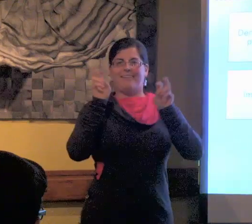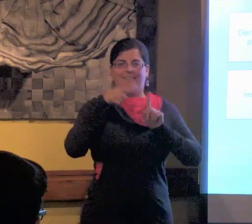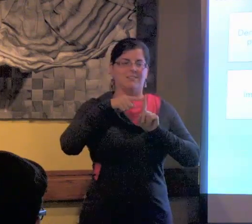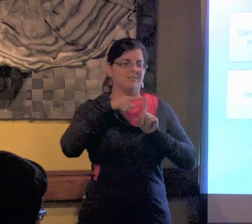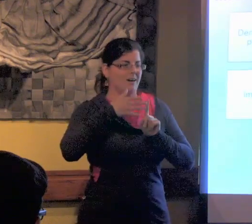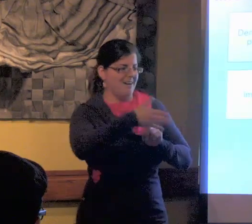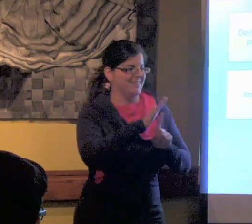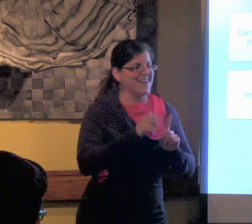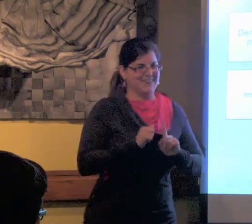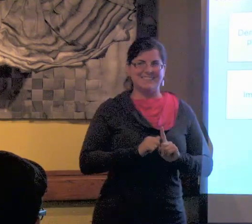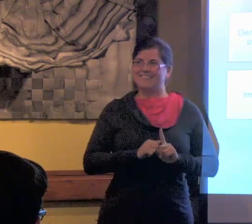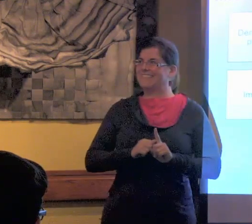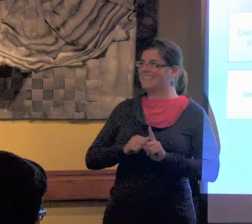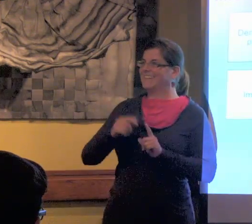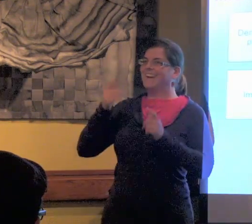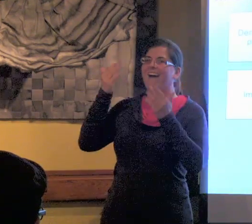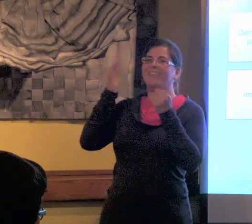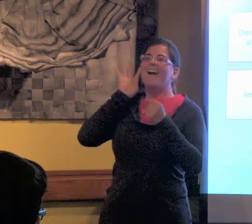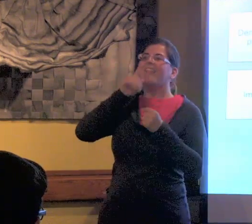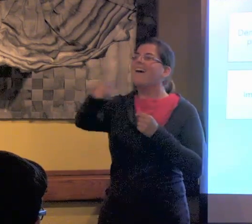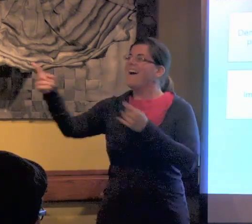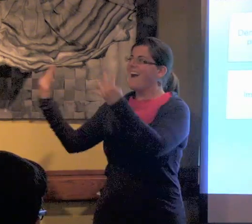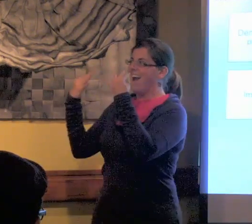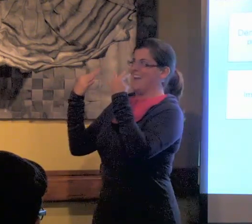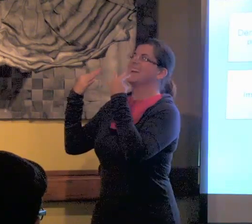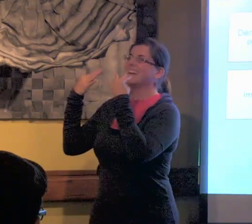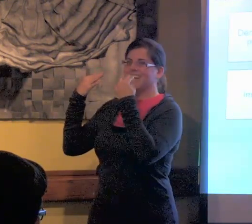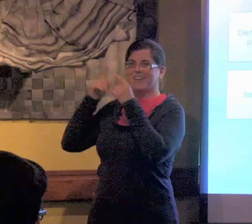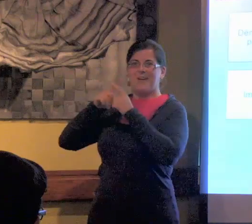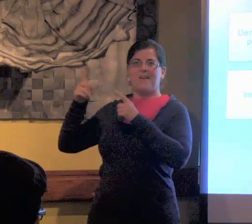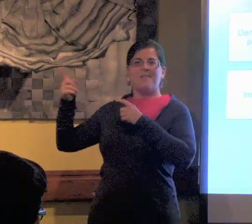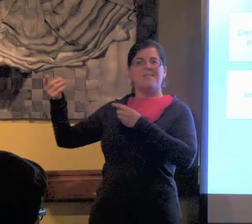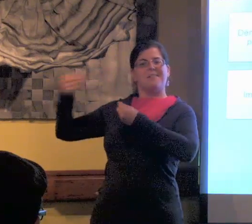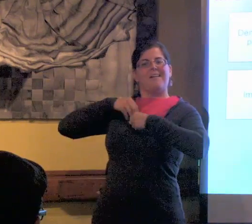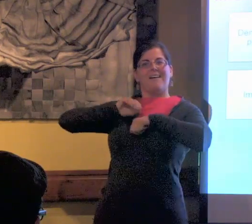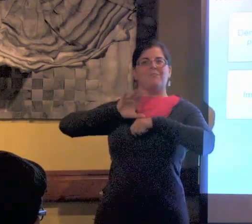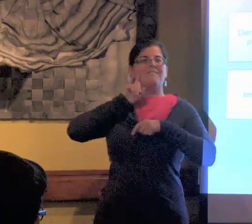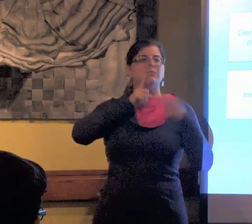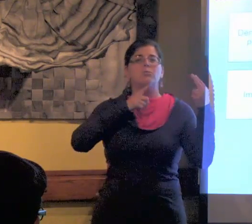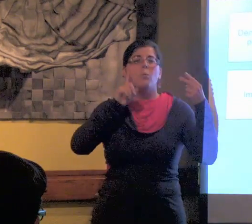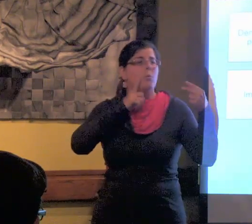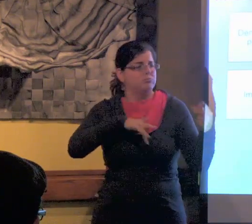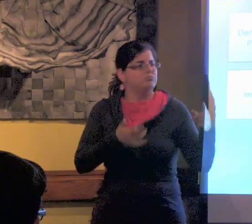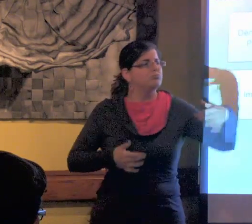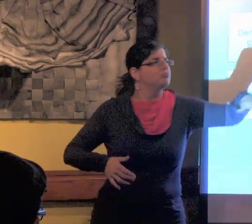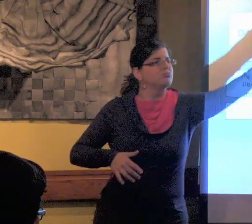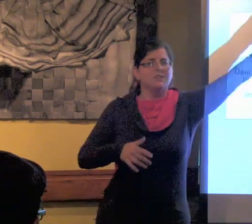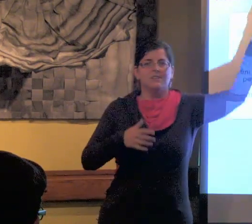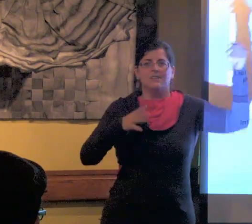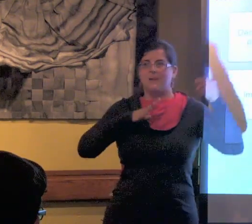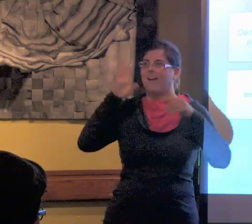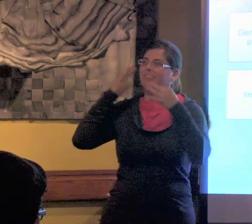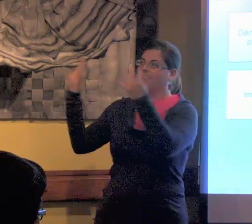pour toi, tu sais. Bien, c'est ça. Donc, l'interprète, il est là, puis il attend que bon, les entendants m'ont tous bien vu, et c'est ça.